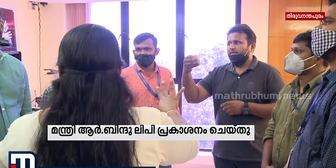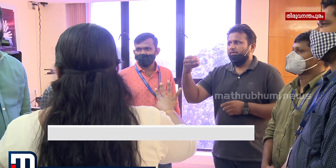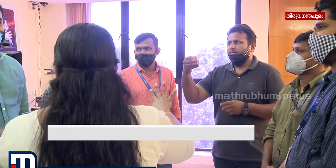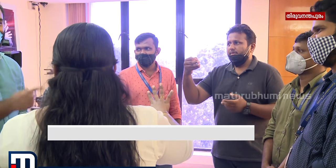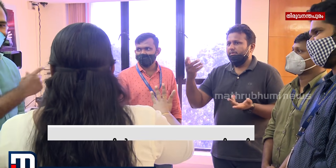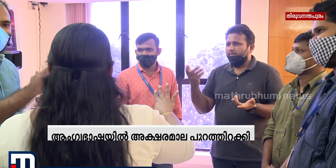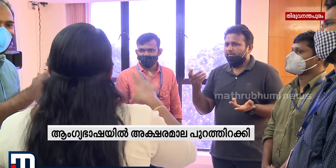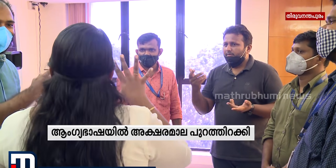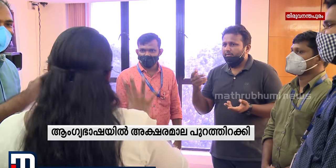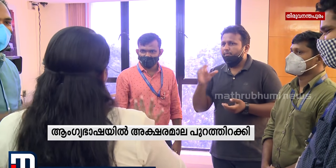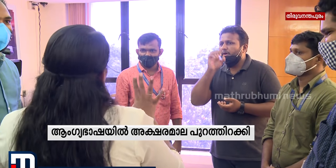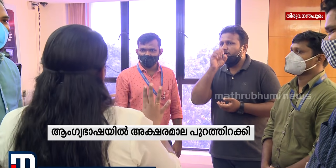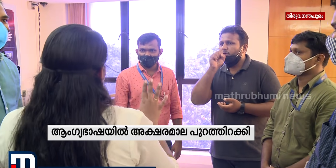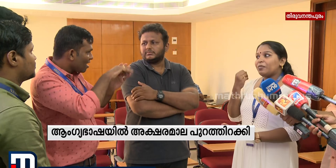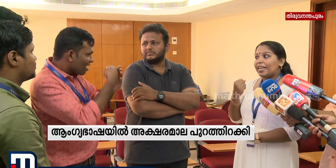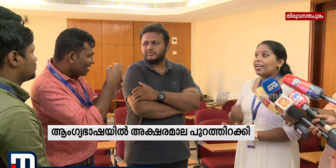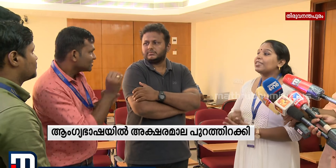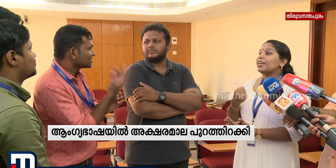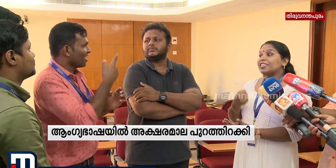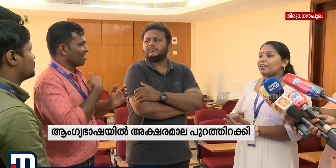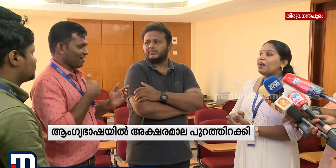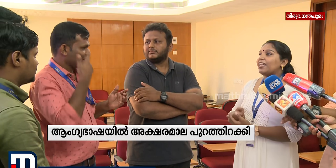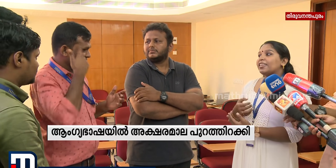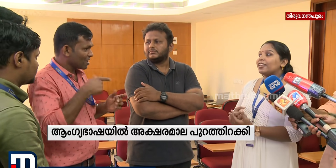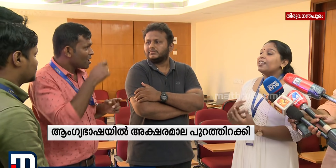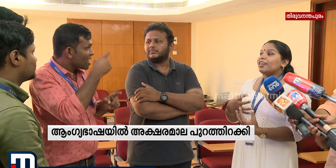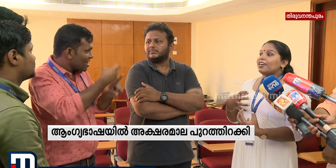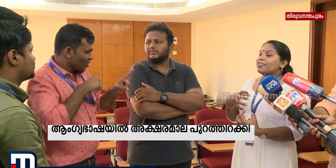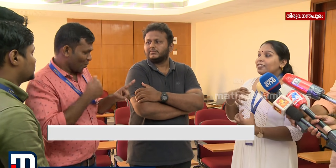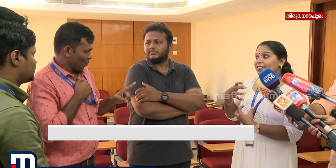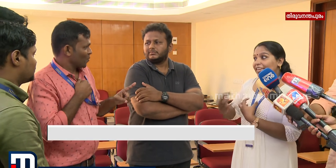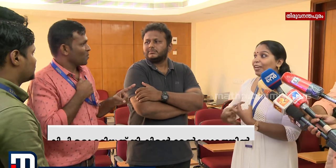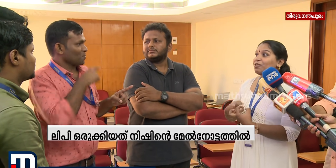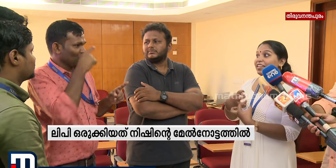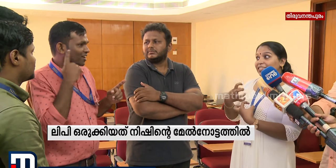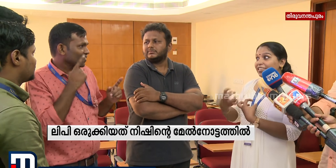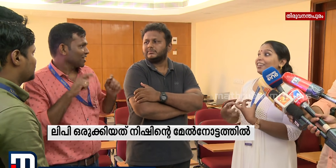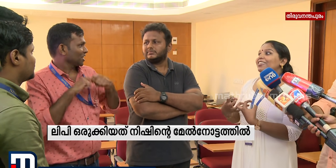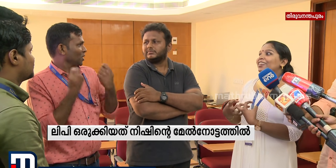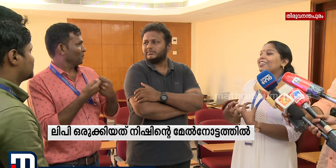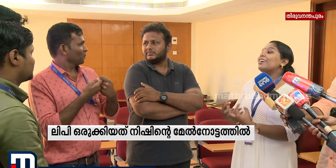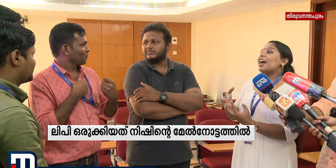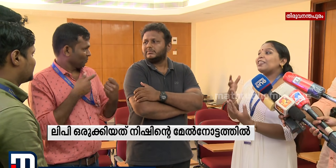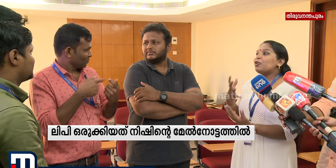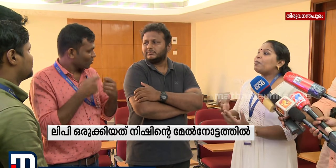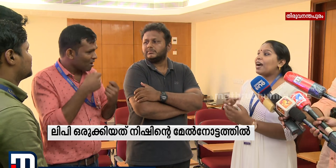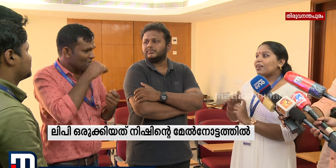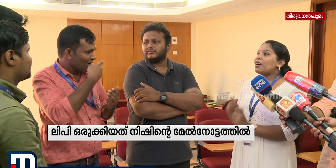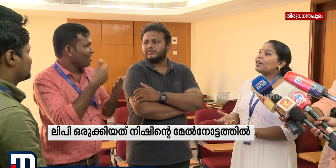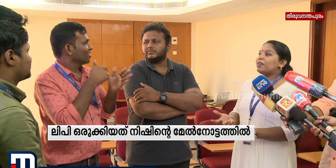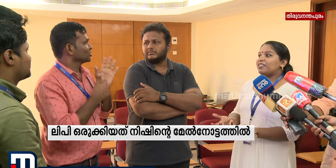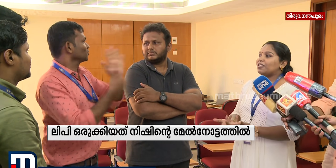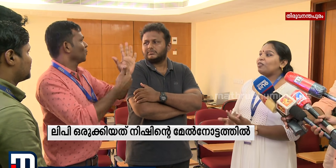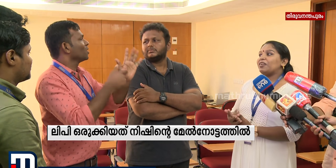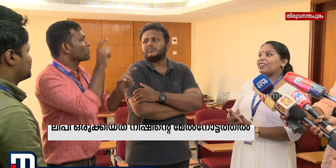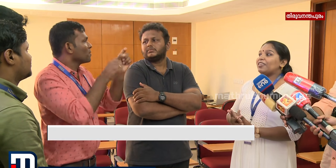ചലനം നോക്കിയുള്ള രീതിയാണ് ഉപയോഗിച്ചു വരുന്നത്. മലയാളത്തിൻ്റെ അക്ഷരമാല എങ്ങനെ സൈൻ ലാംഗ്വേജിൽ എത്തിക്കുക എന്നുള്ളതിൽ അതിലൊരു